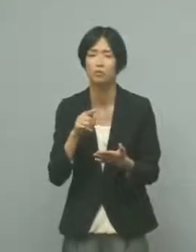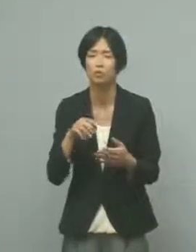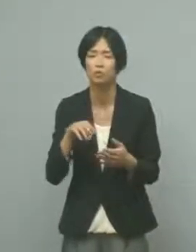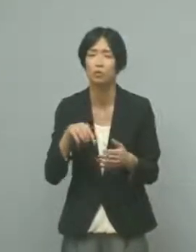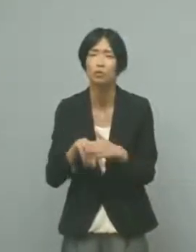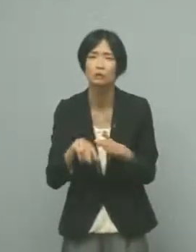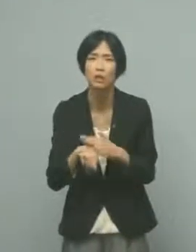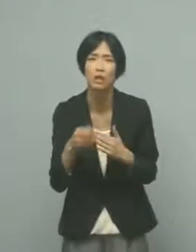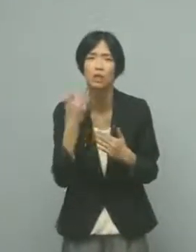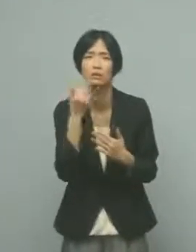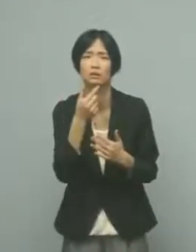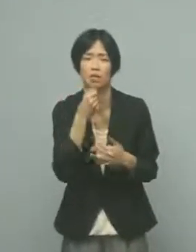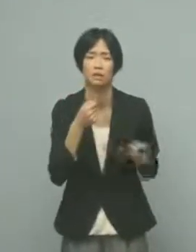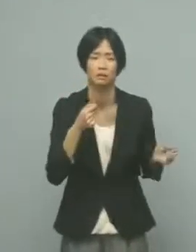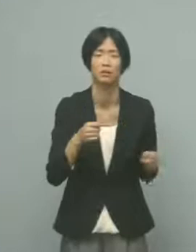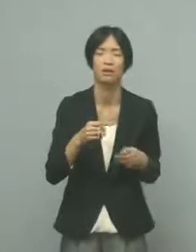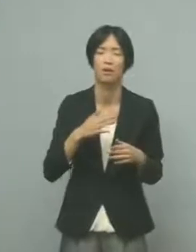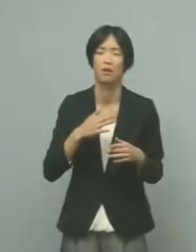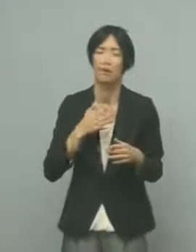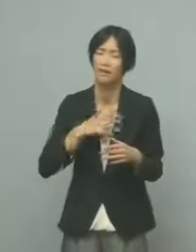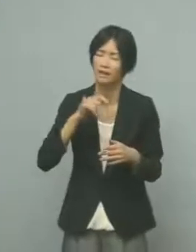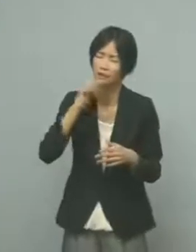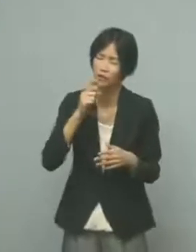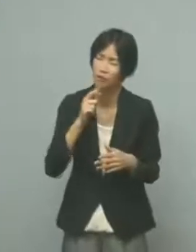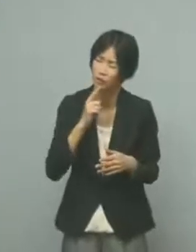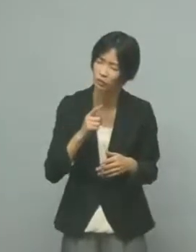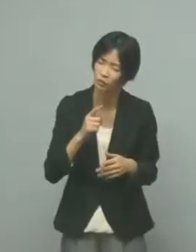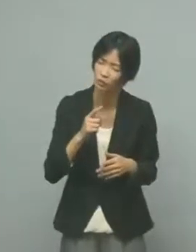うそうですね、